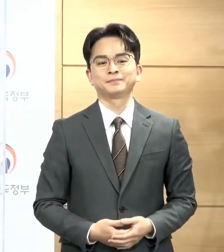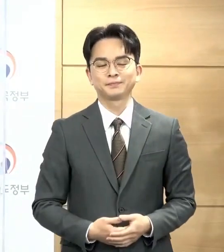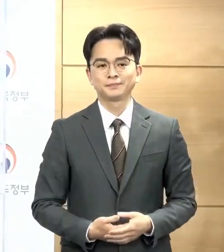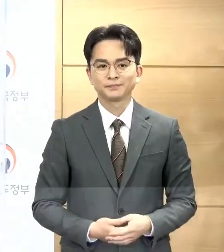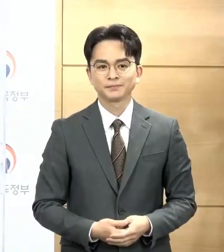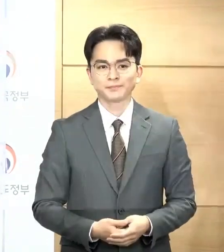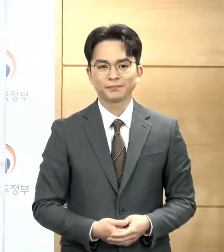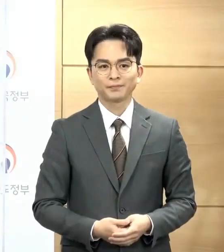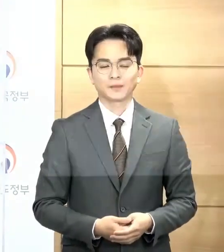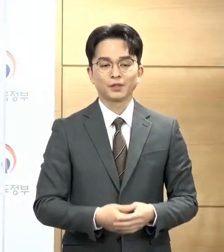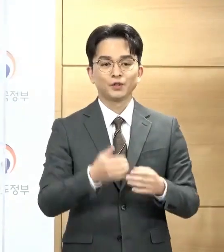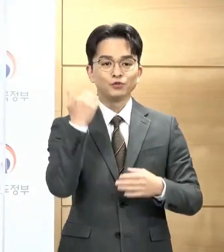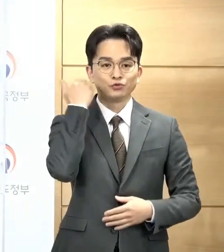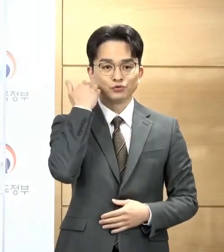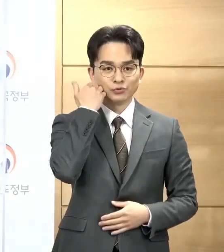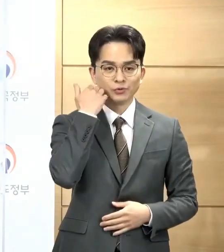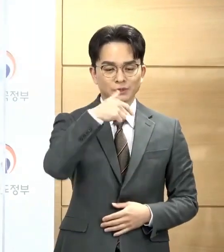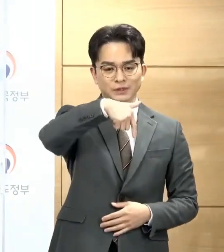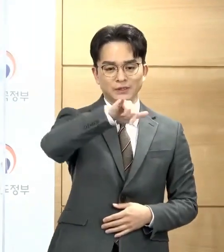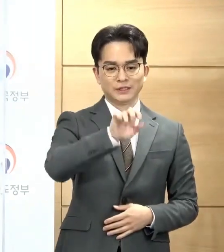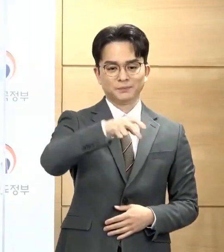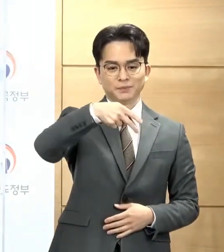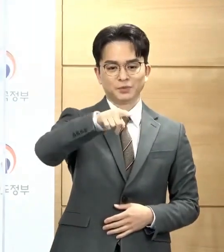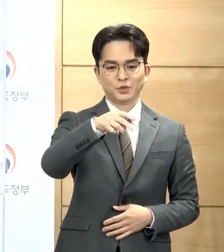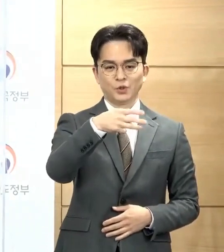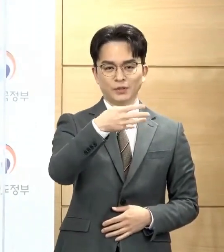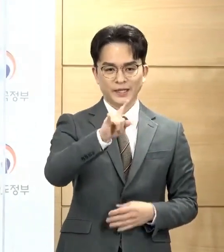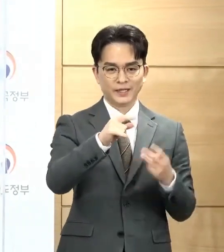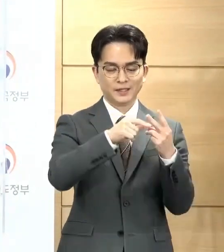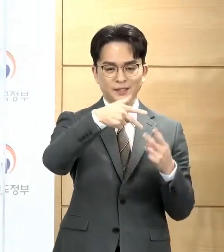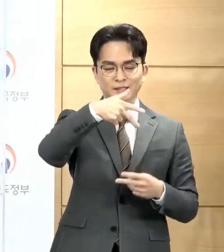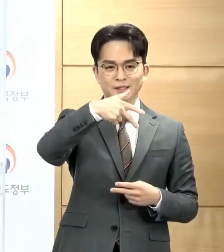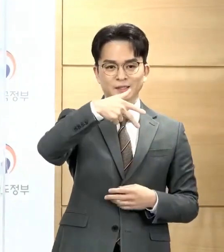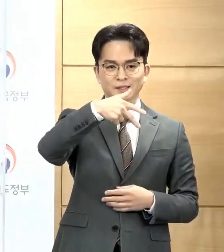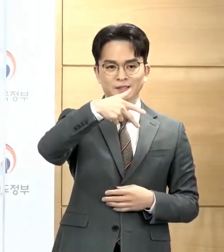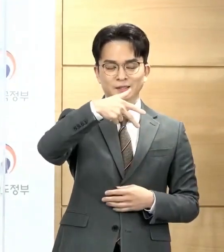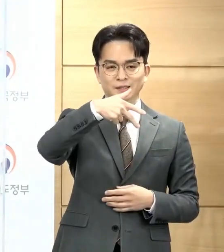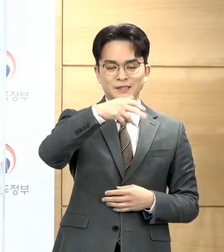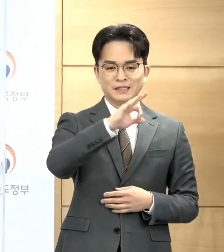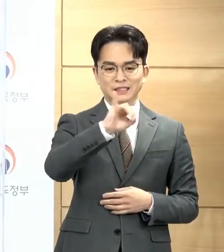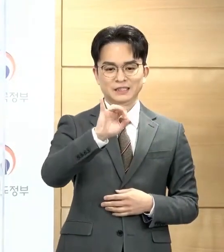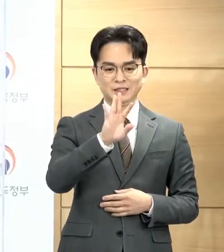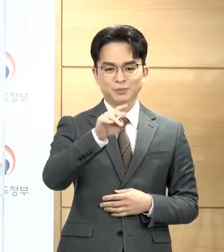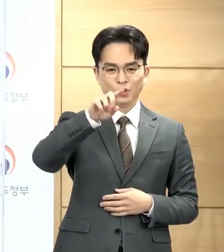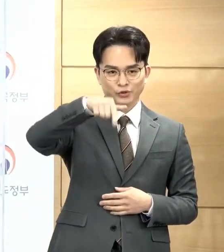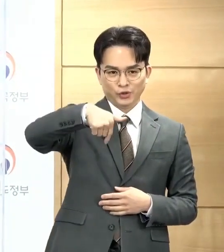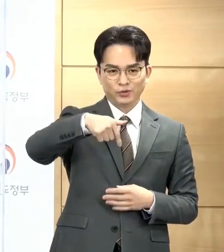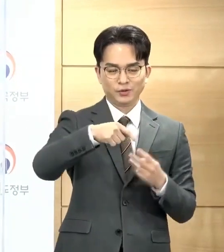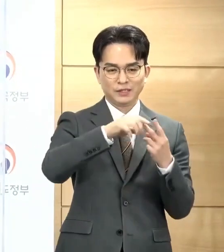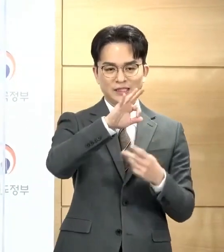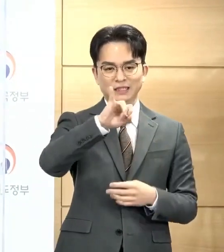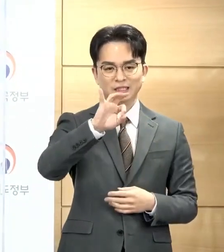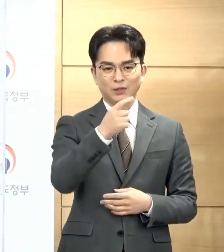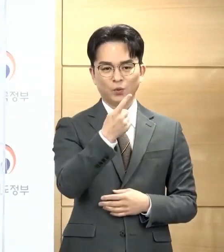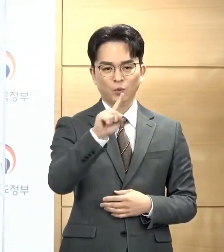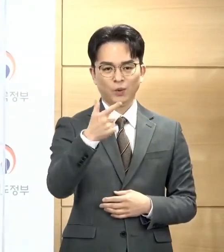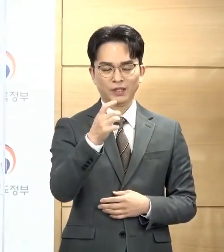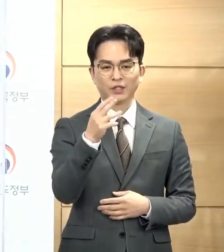주요 대상자는 김성태 신계류 이병석 이완영